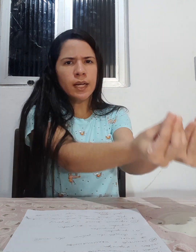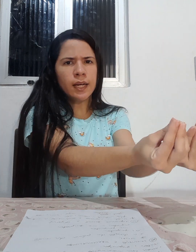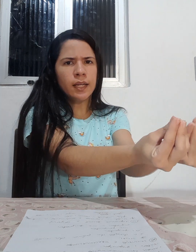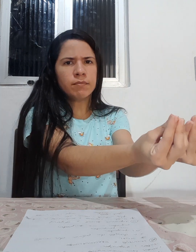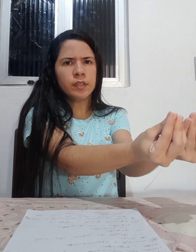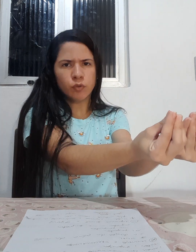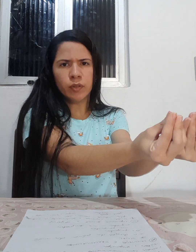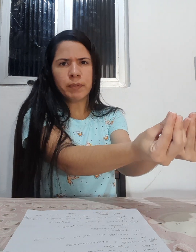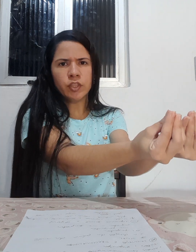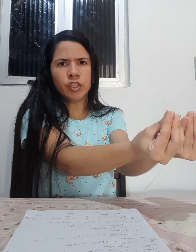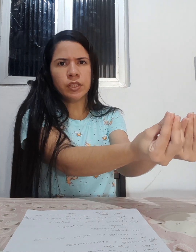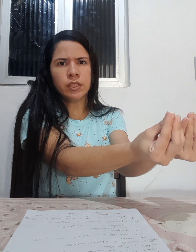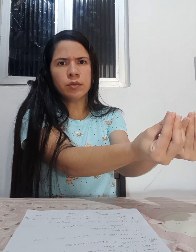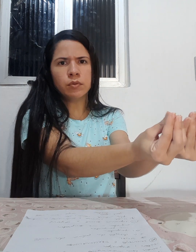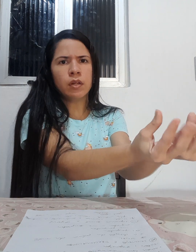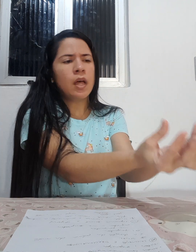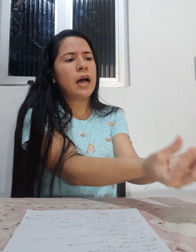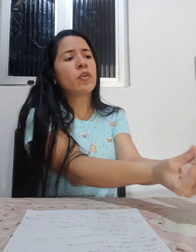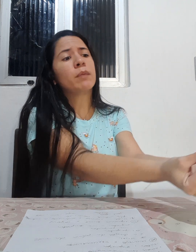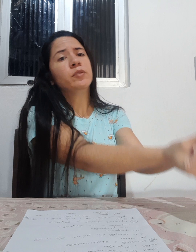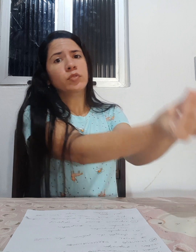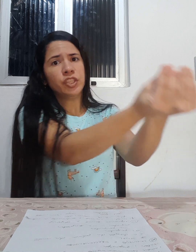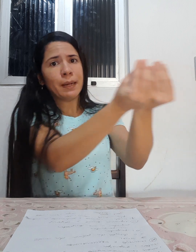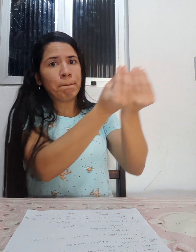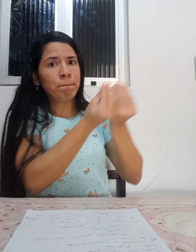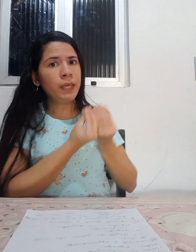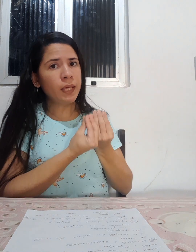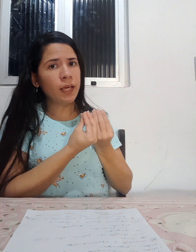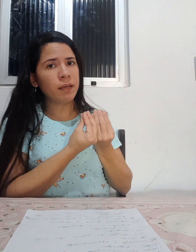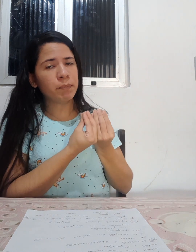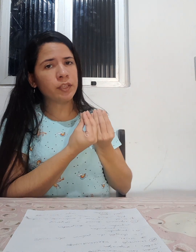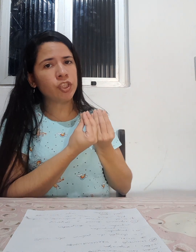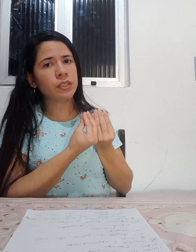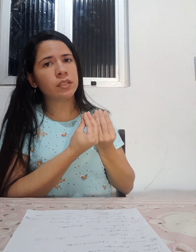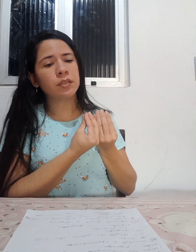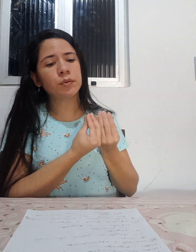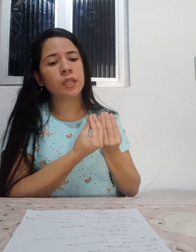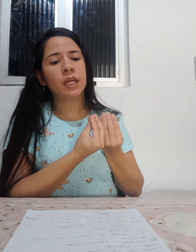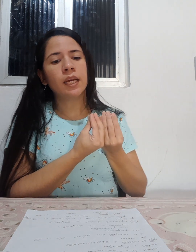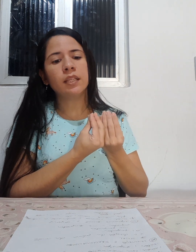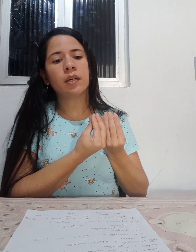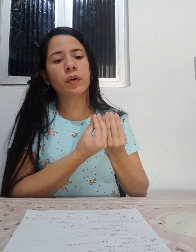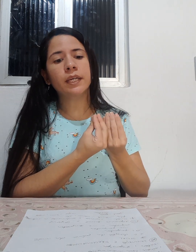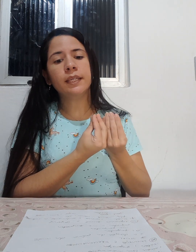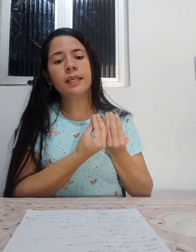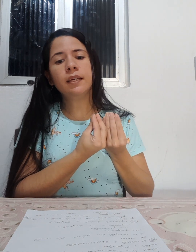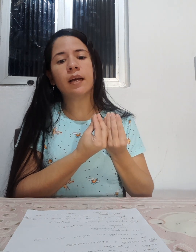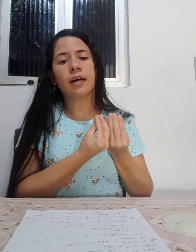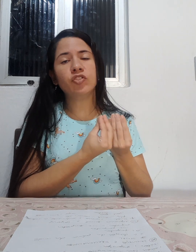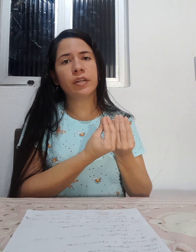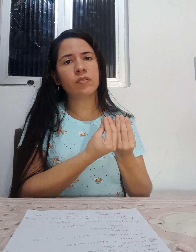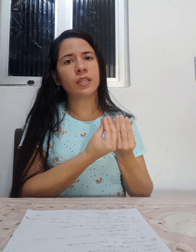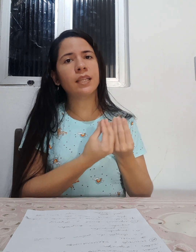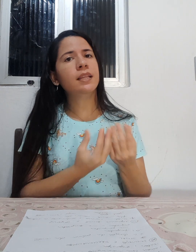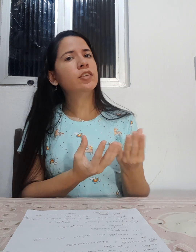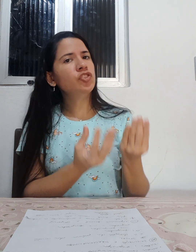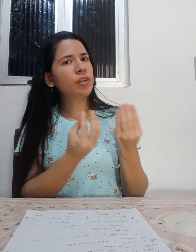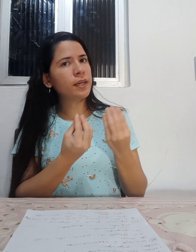Emprestar, eu estou emprestando. Agora, a pessoa está me emprestando. Então, aí, a direcionalidade já é